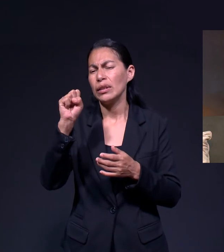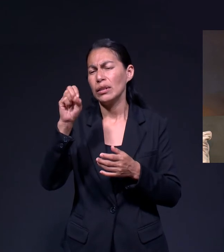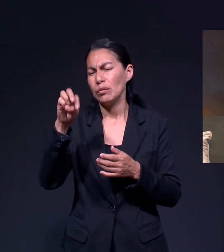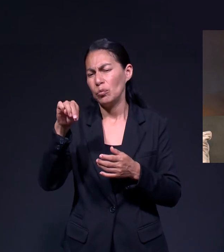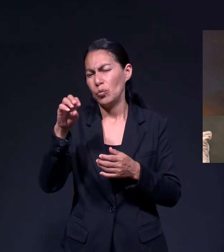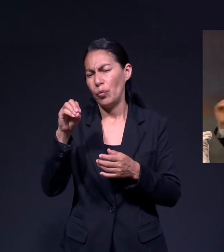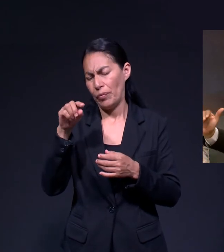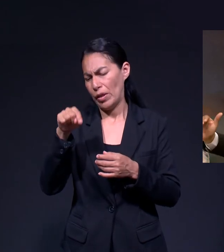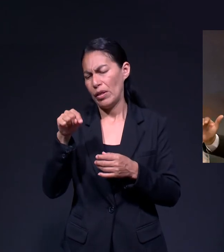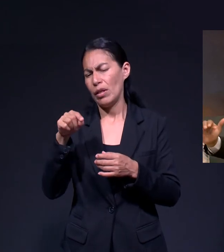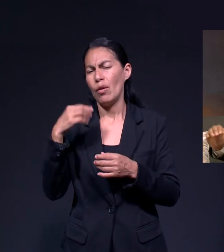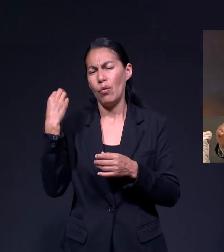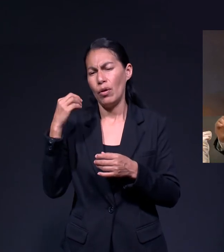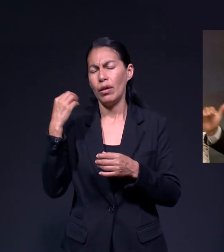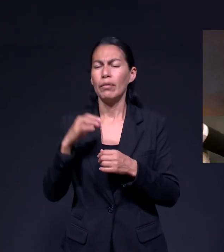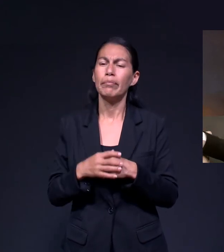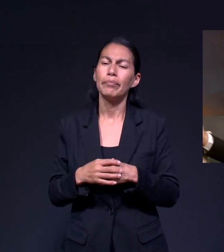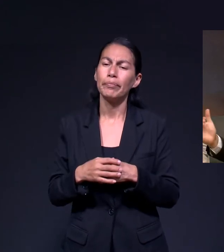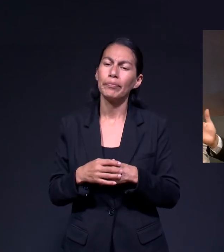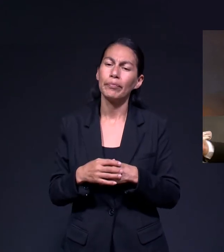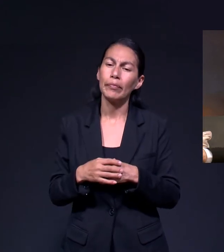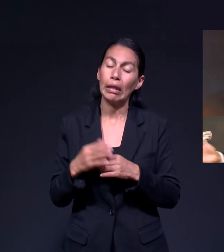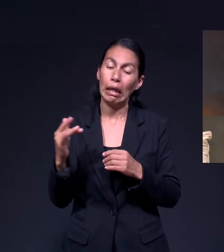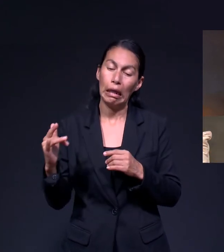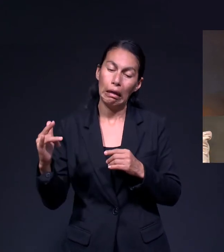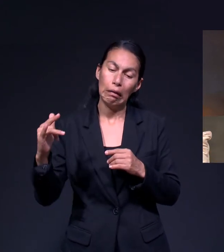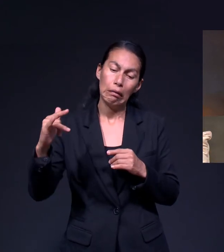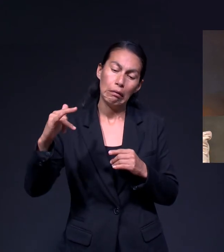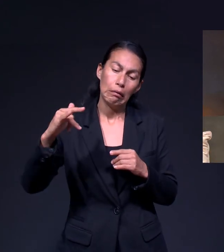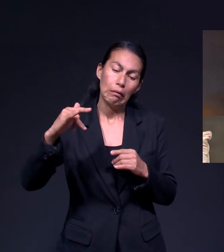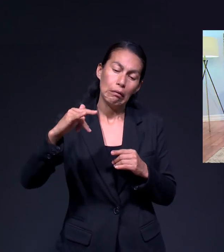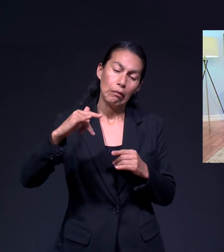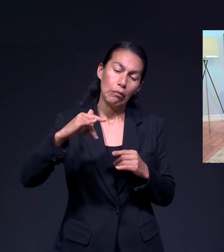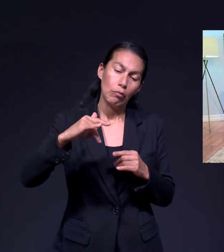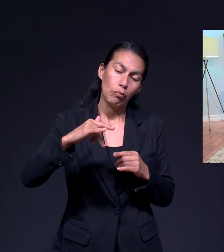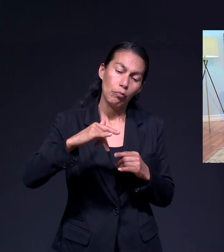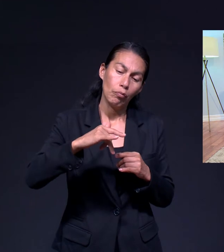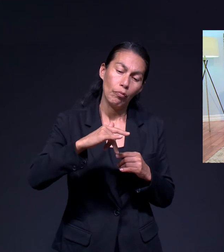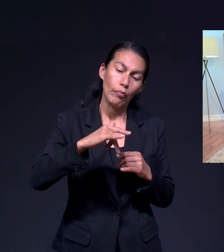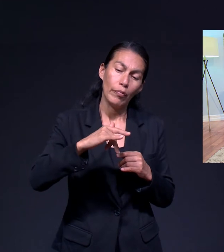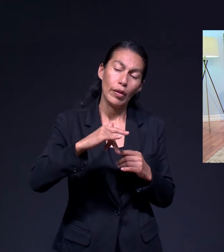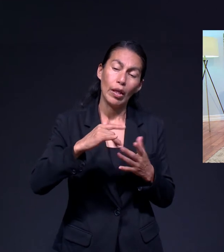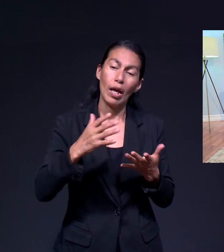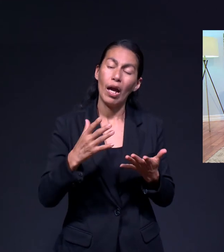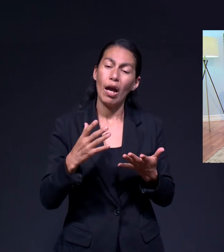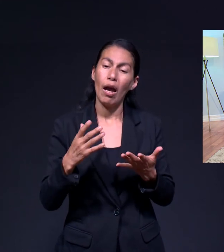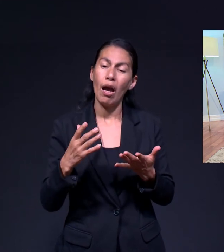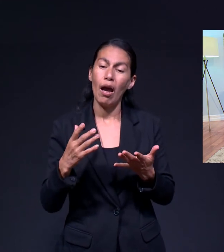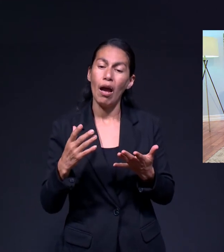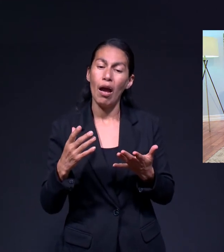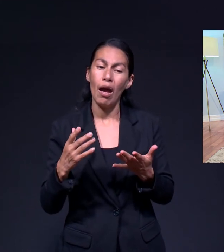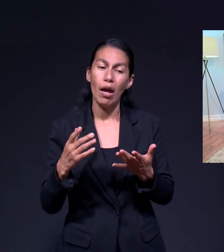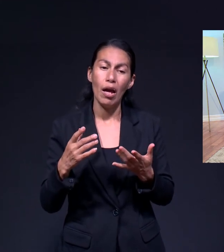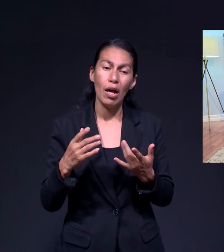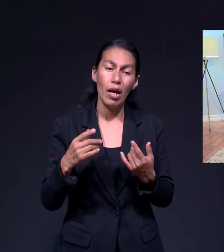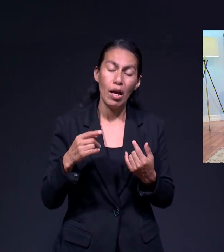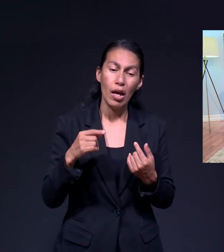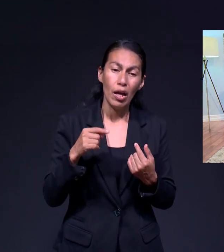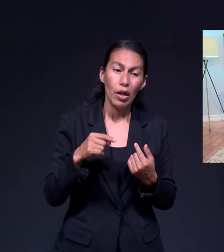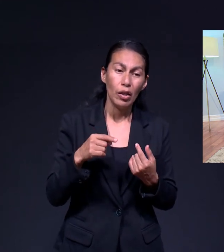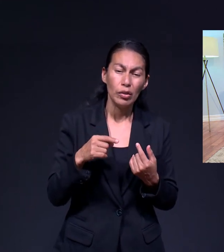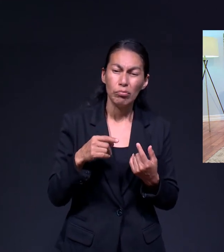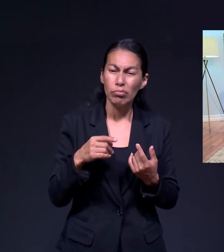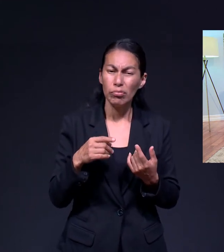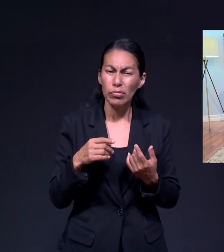del itsmo de allá en lenguaje que es una ciudad en la carretera resulta que